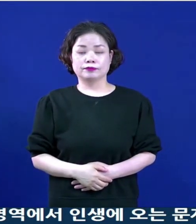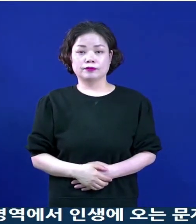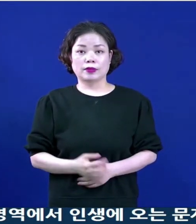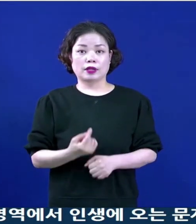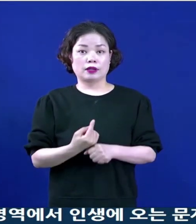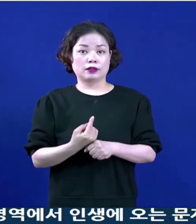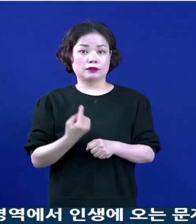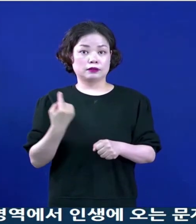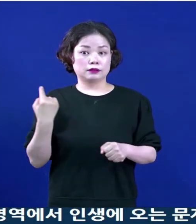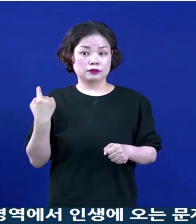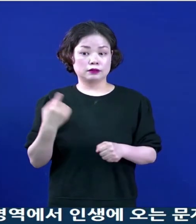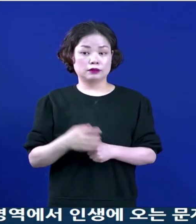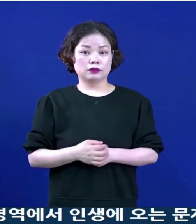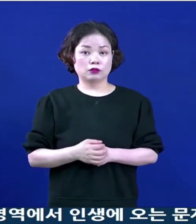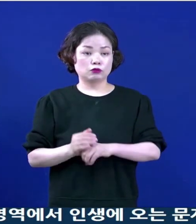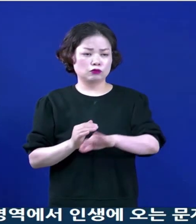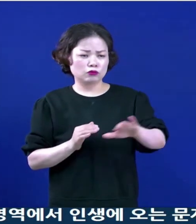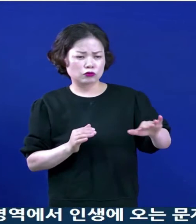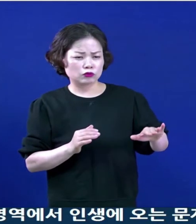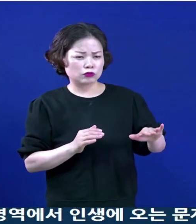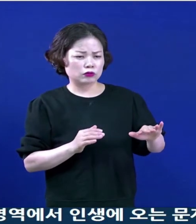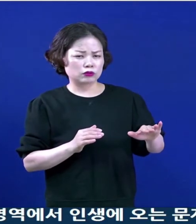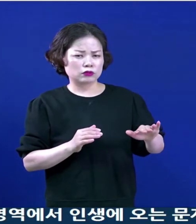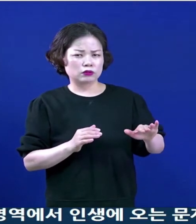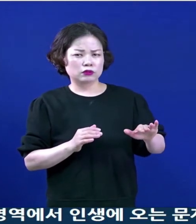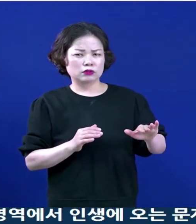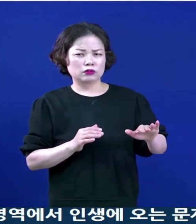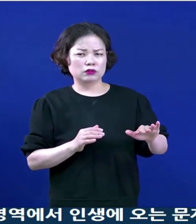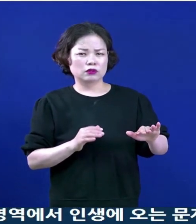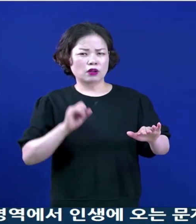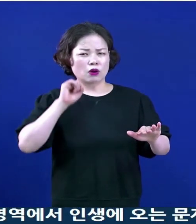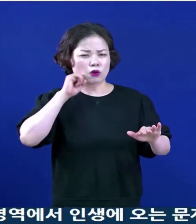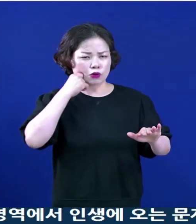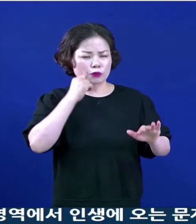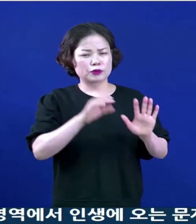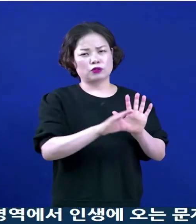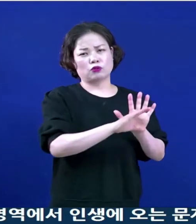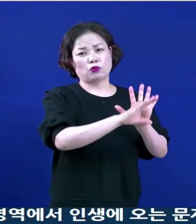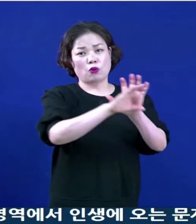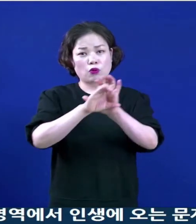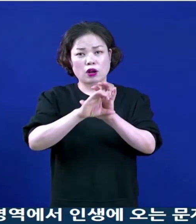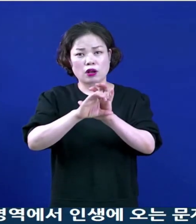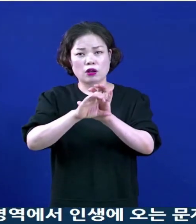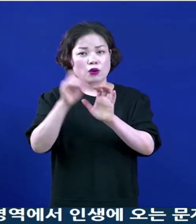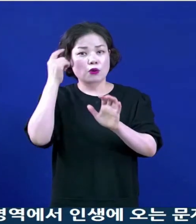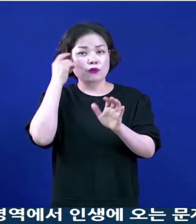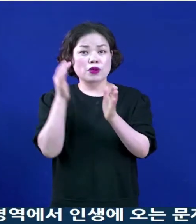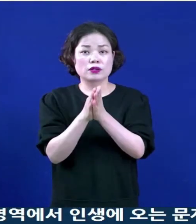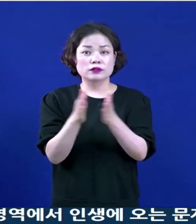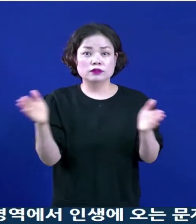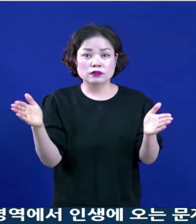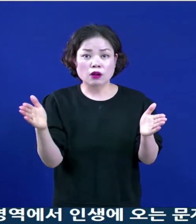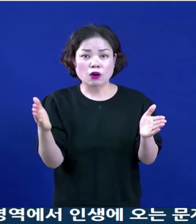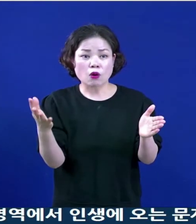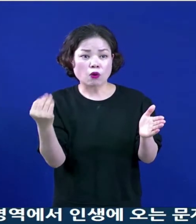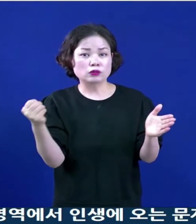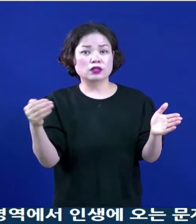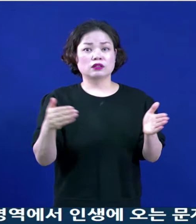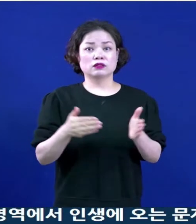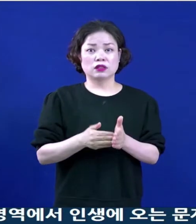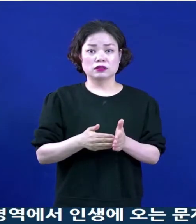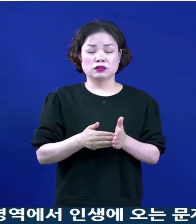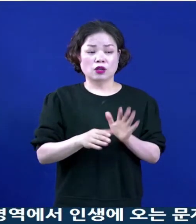작년에 우리 가운데 불청객으로 찾아왔던 코로나가 왜 시작되었고 언제